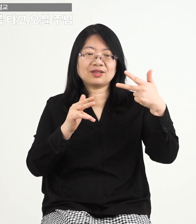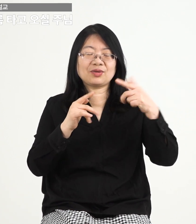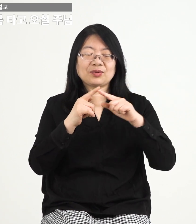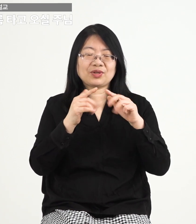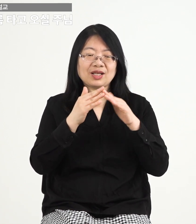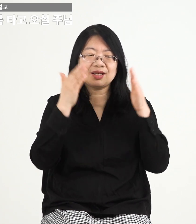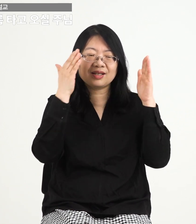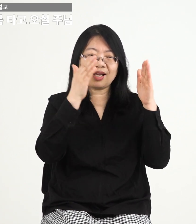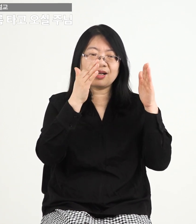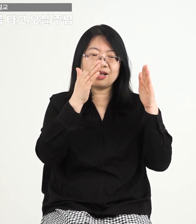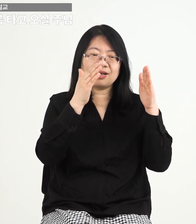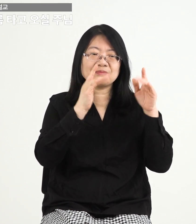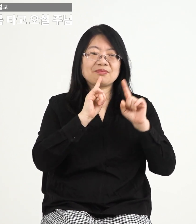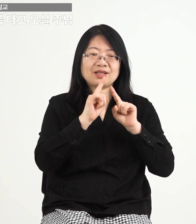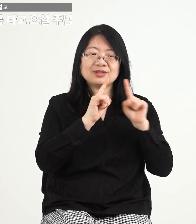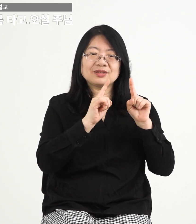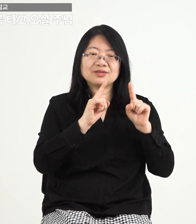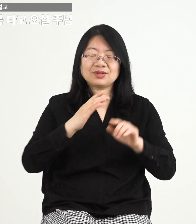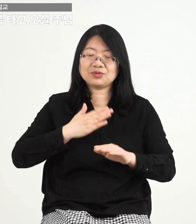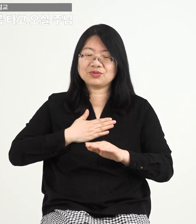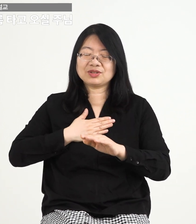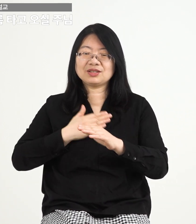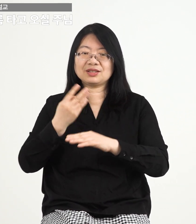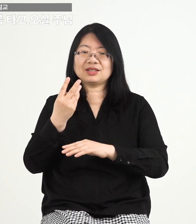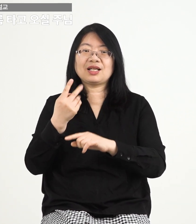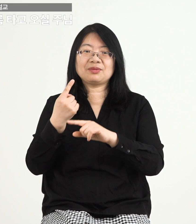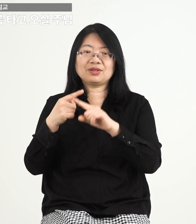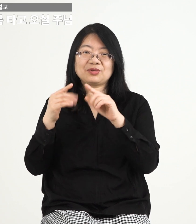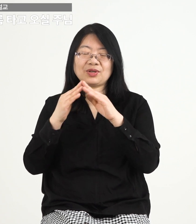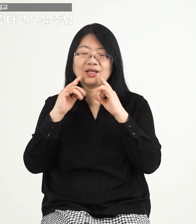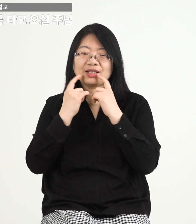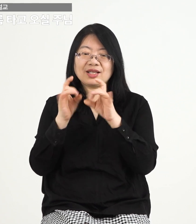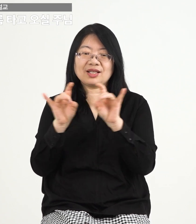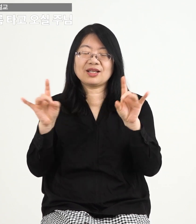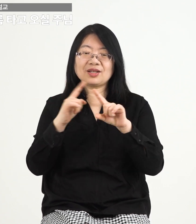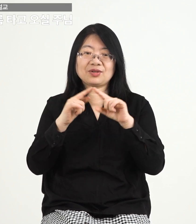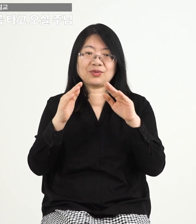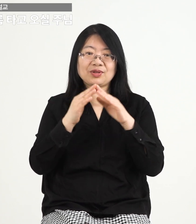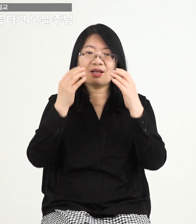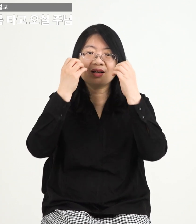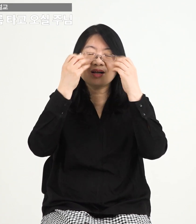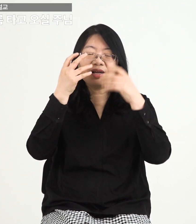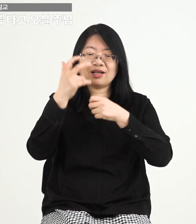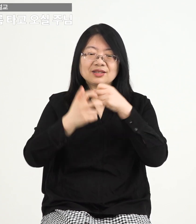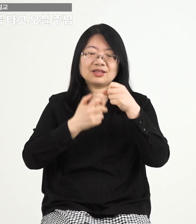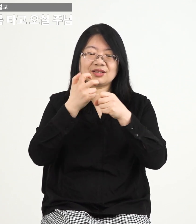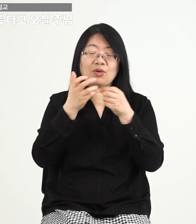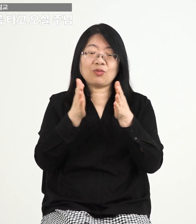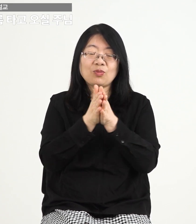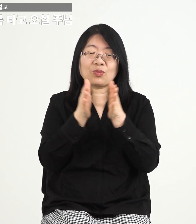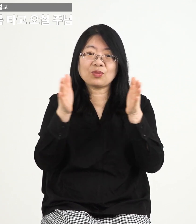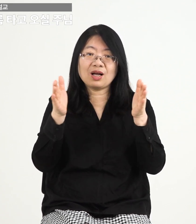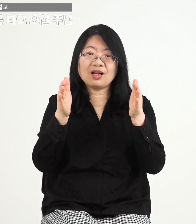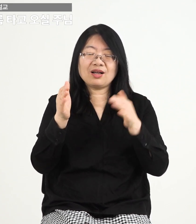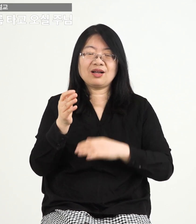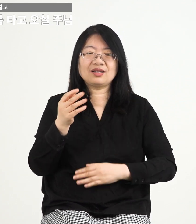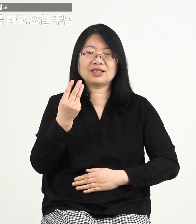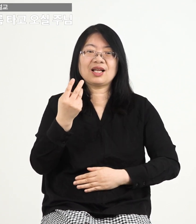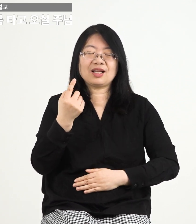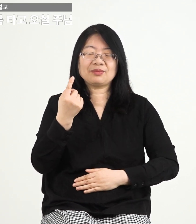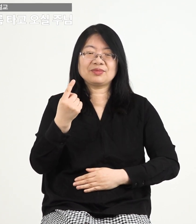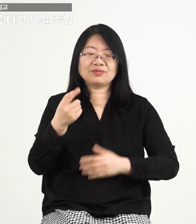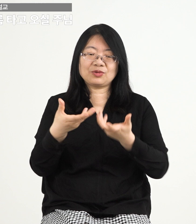메시지가 우리 삼일교회 각 개인에게 또 우리 교회 새로운 70년을 출발하는 삼일